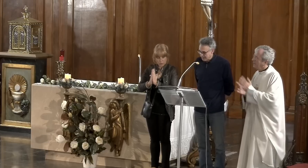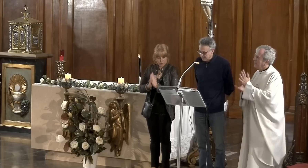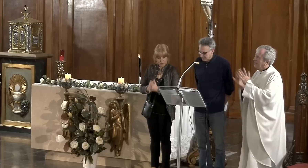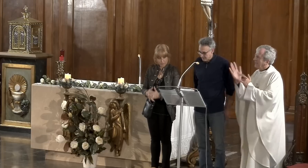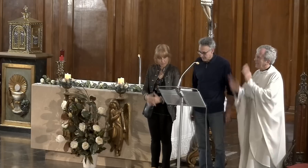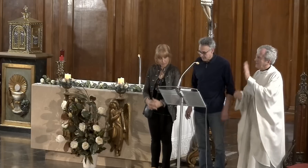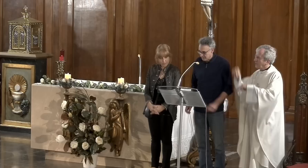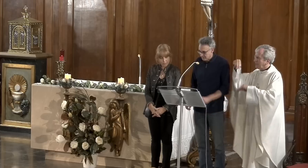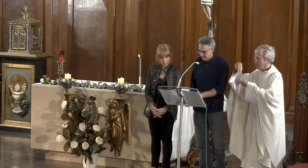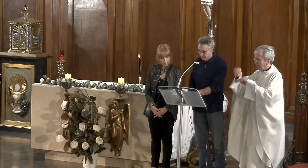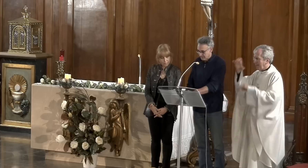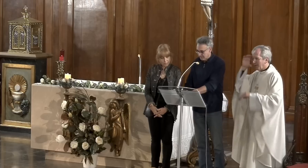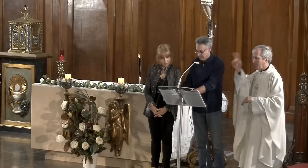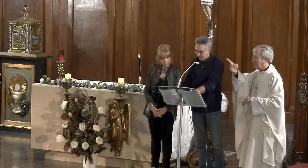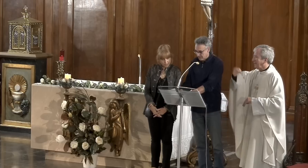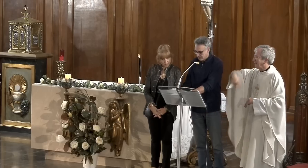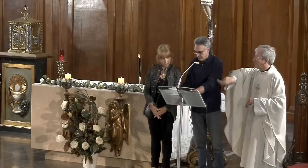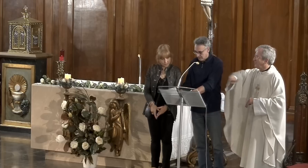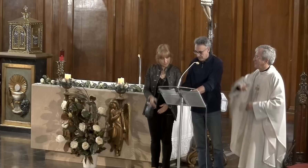Jesús resucitado escúchanos